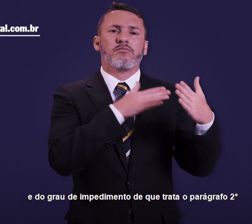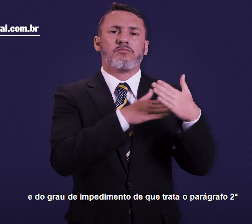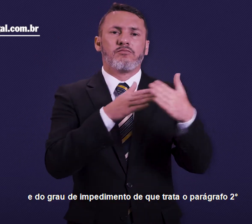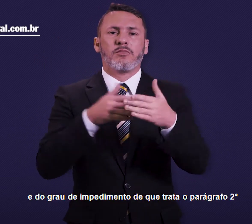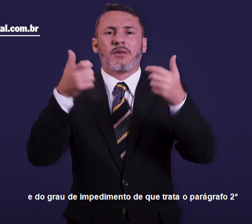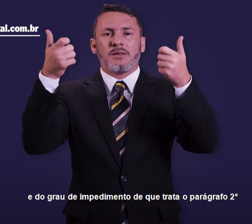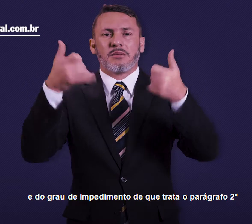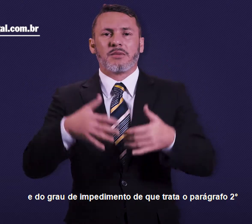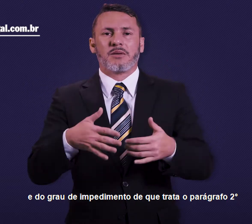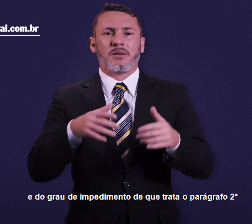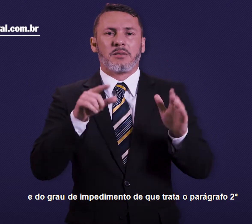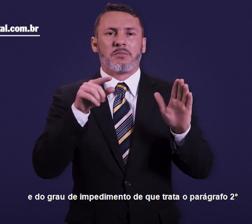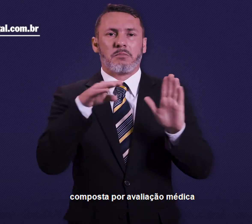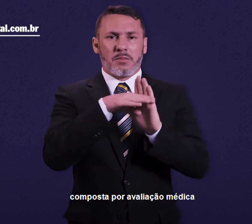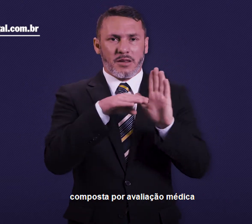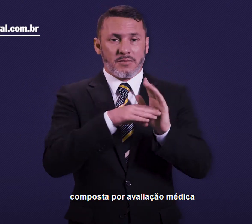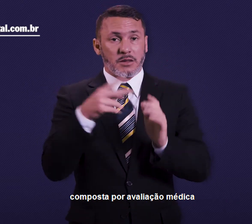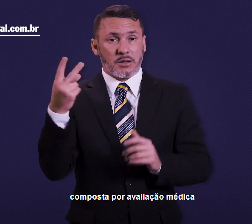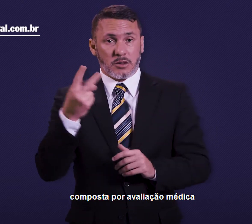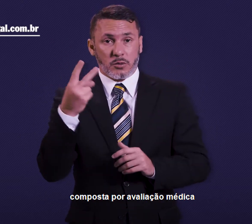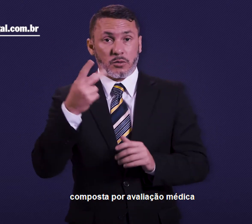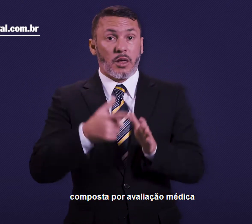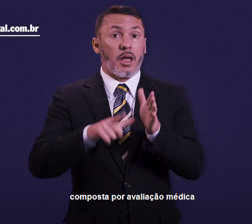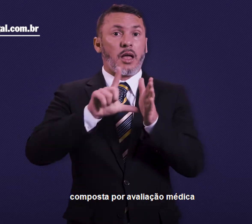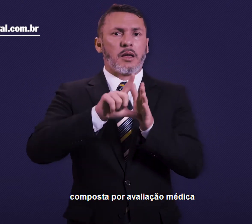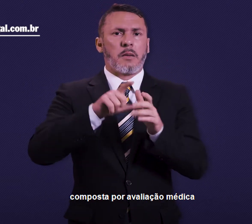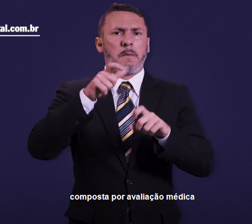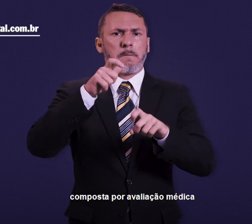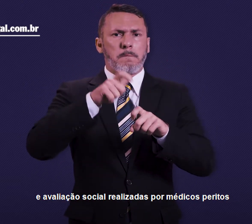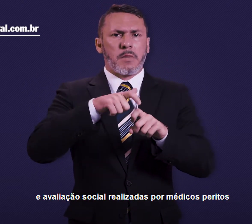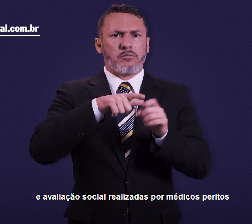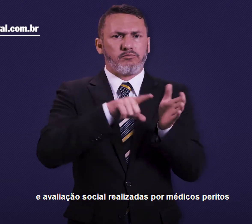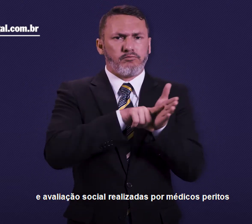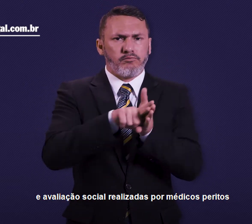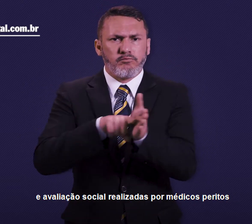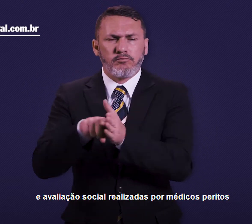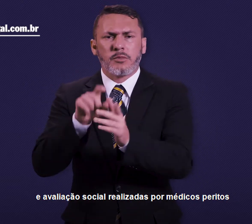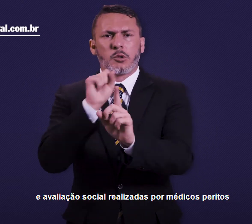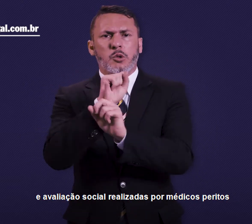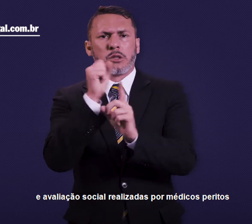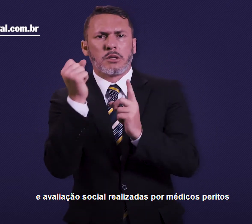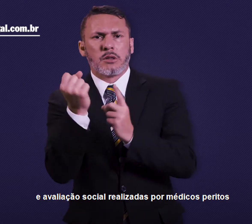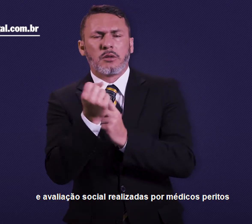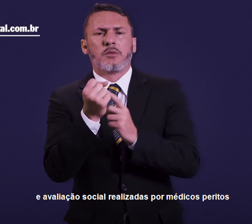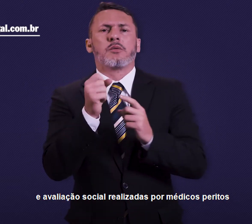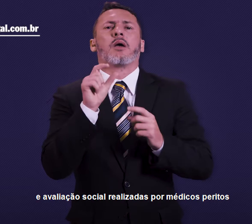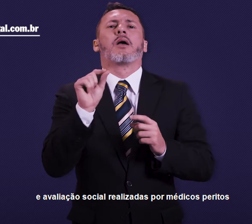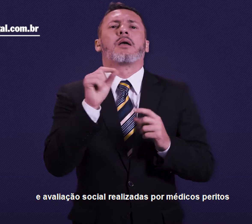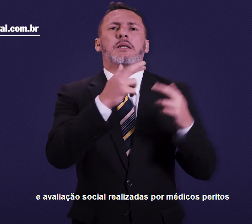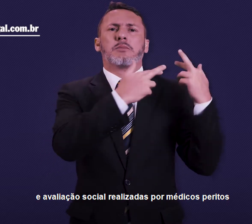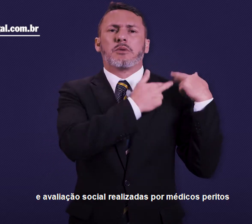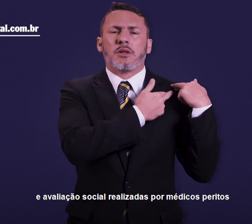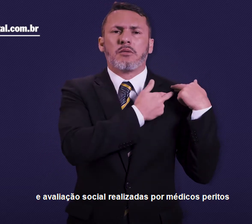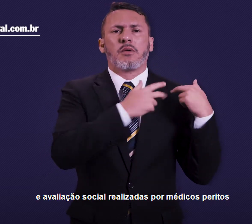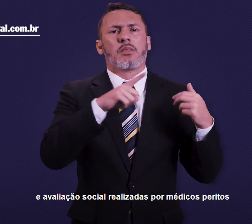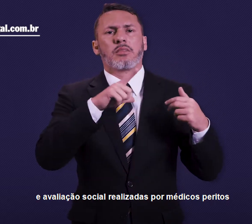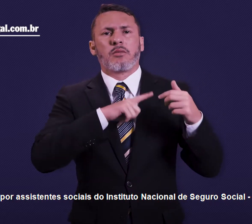o parágrafo 2º, composta por avaliação médica e avaliação social realizadas por médicos peritos e